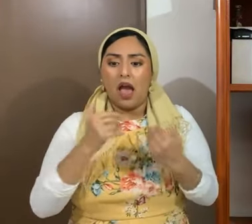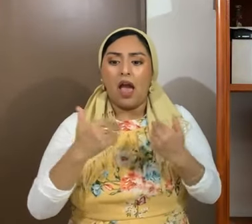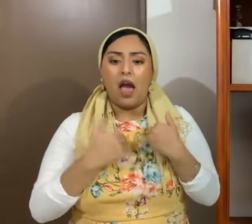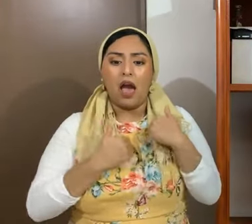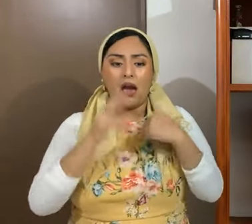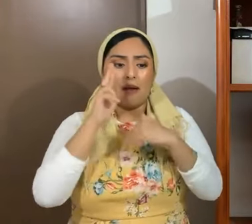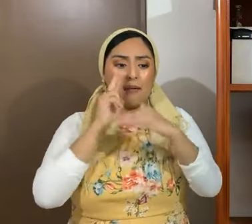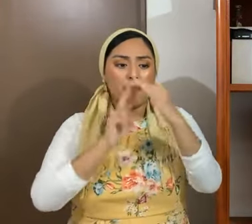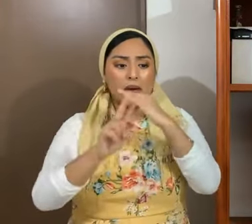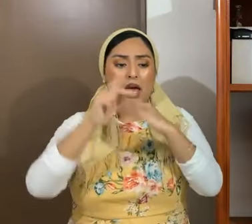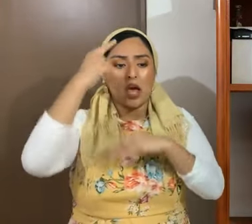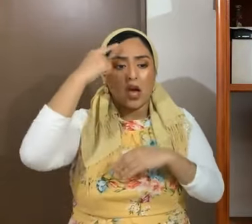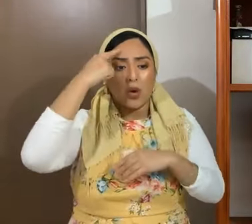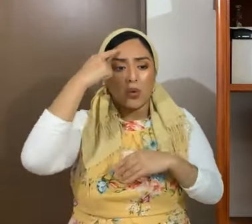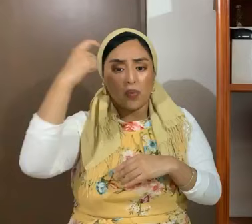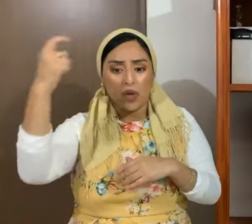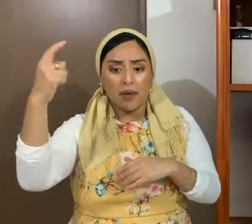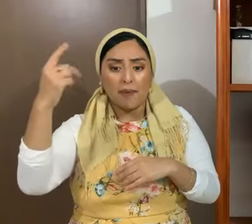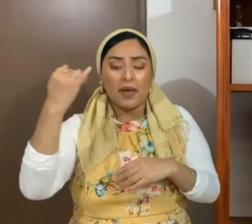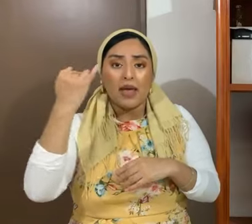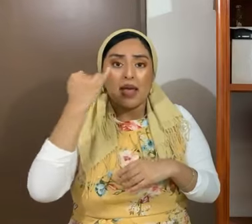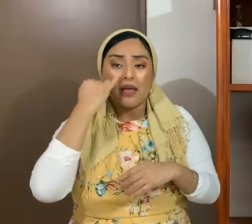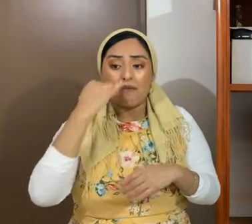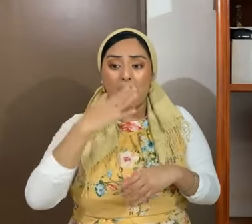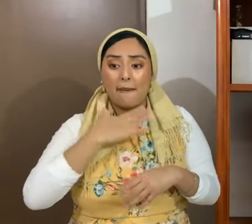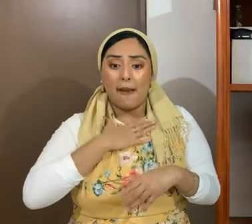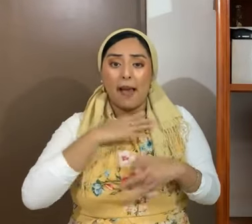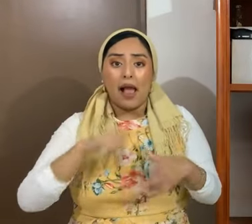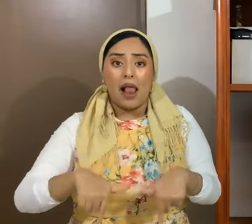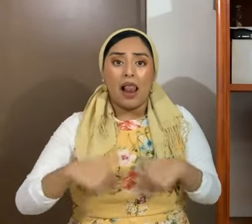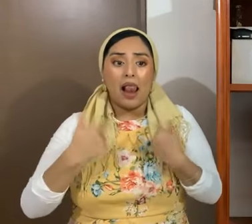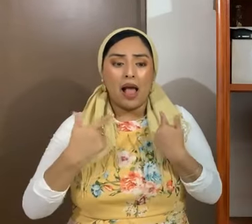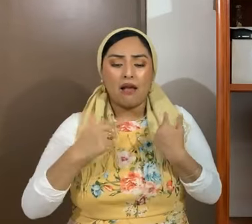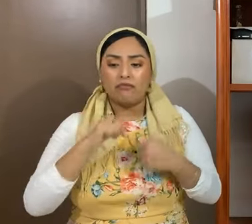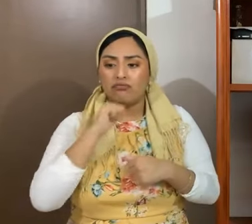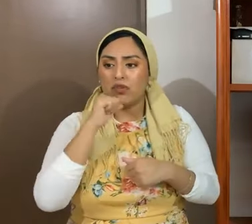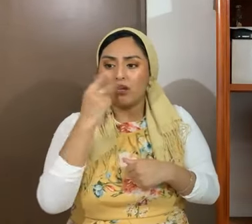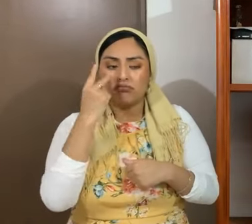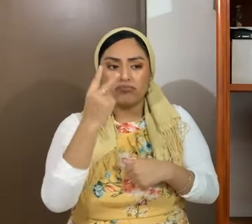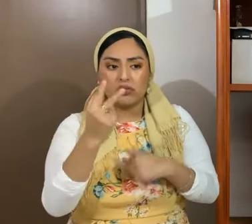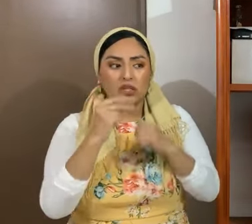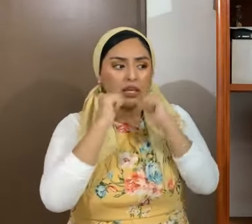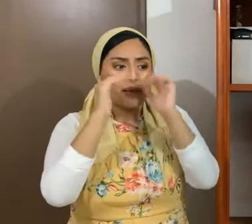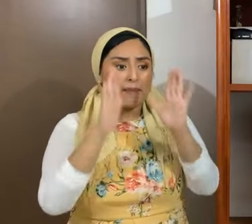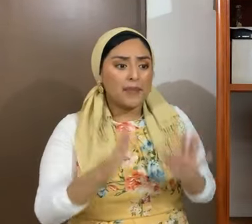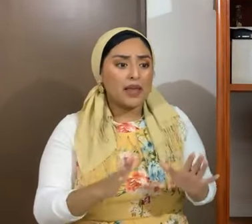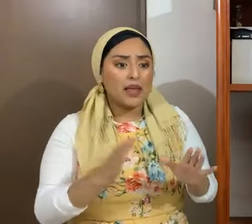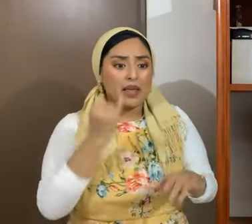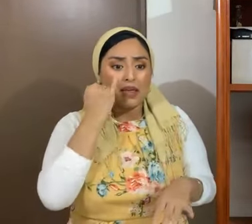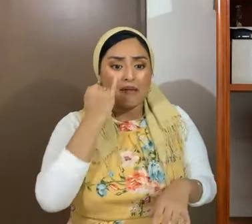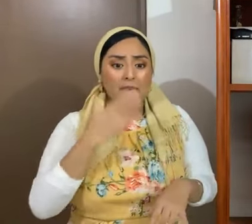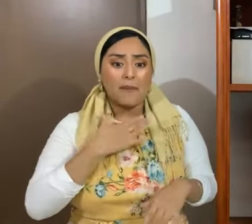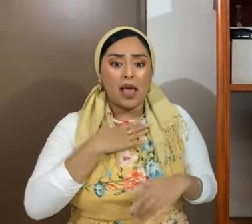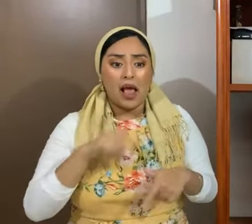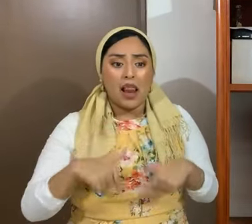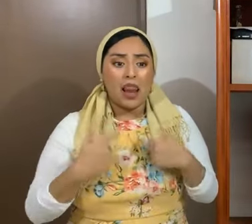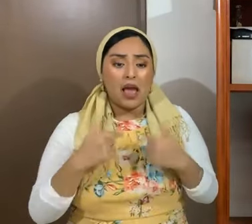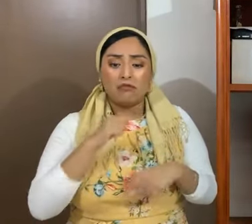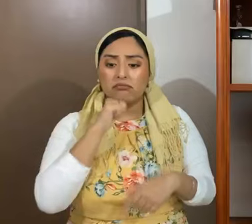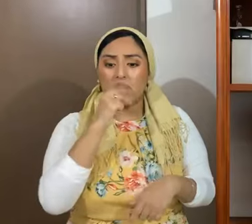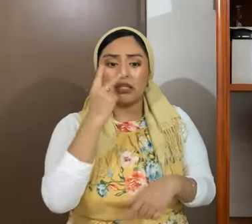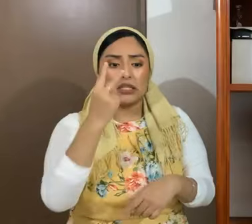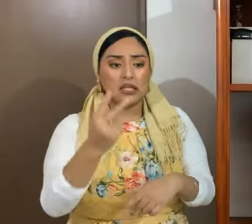o un sueño de esto, un sueño del otro, si en mi vida no veo bendición, si en mi vida no veo un